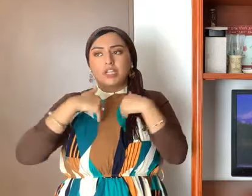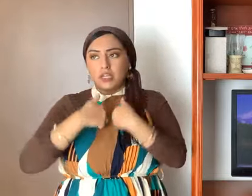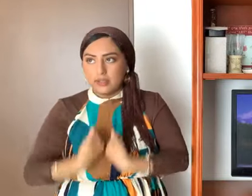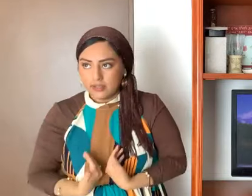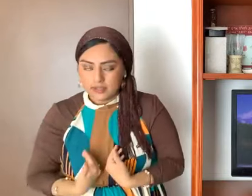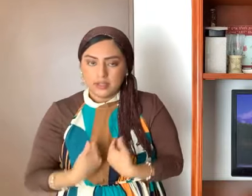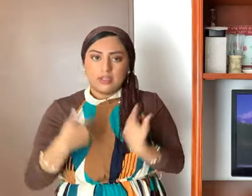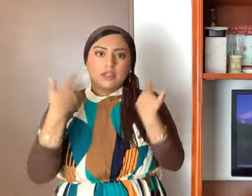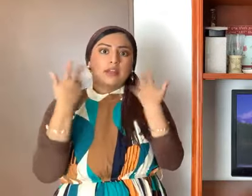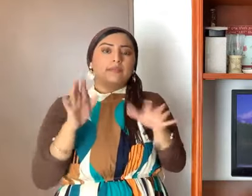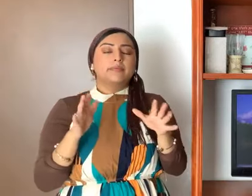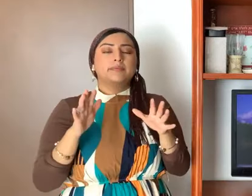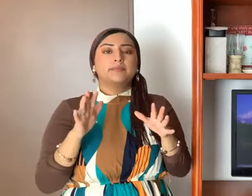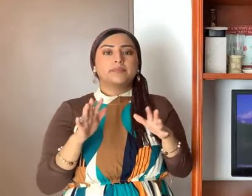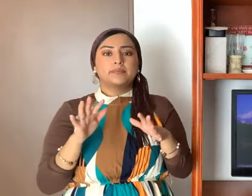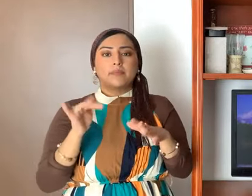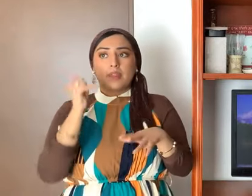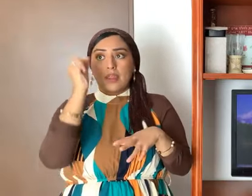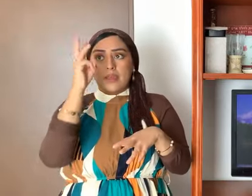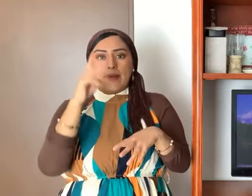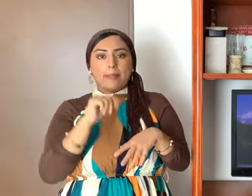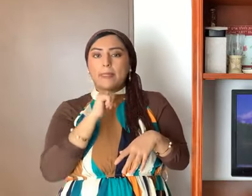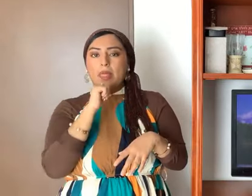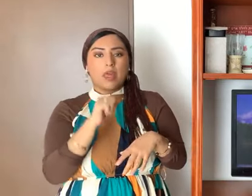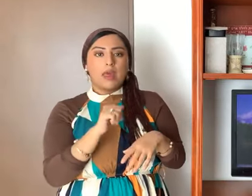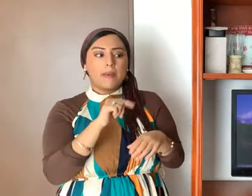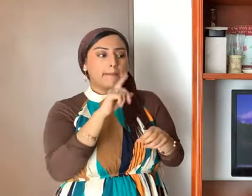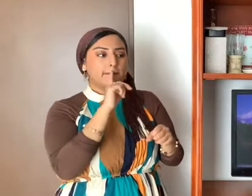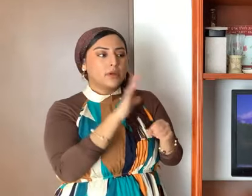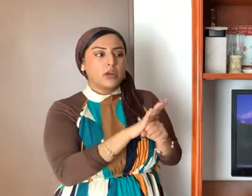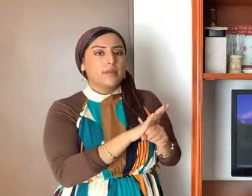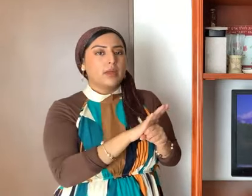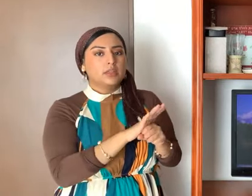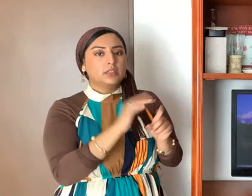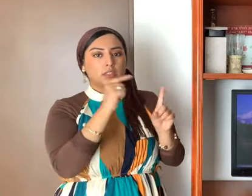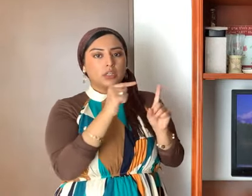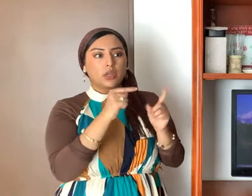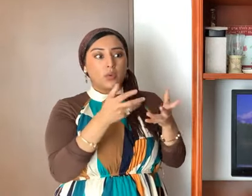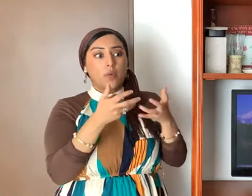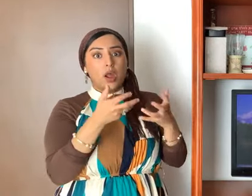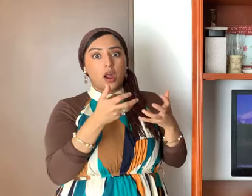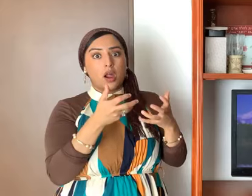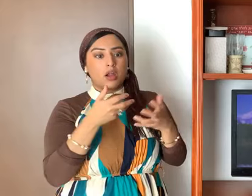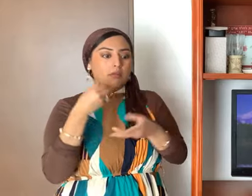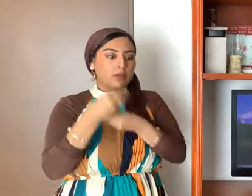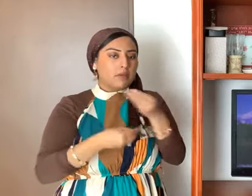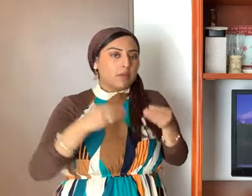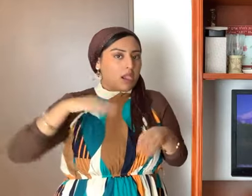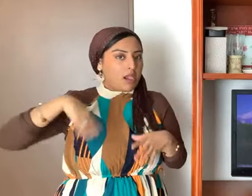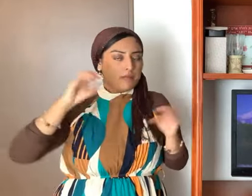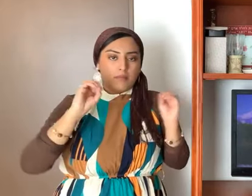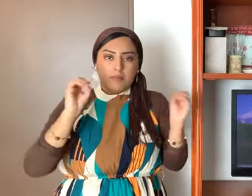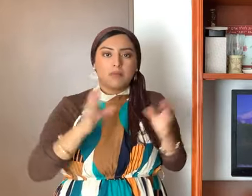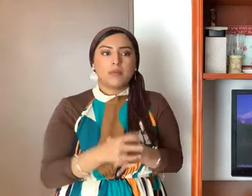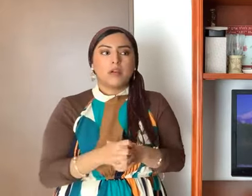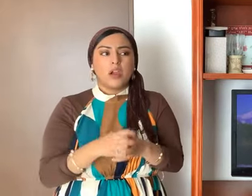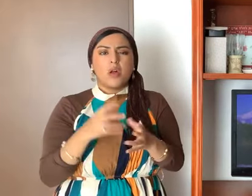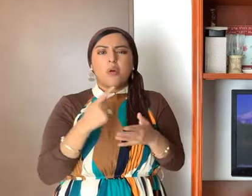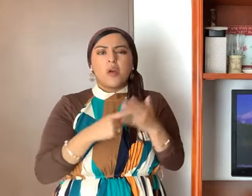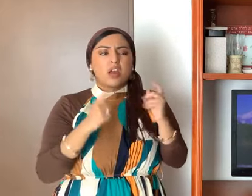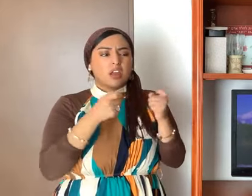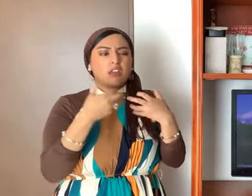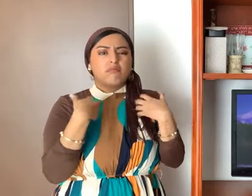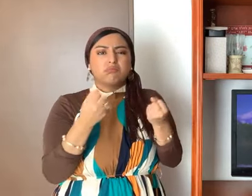cansado. Yahshua no le había prometido lo que él anhelaba, que era una descendencia. ¿Qué le dio